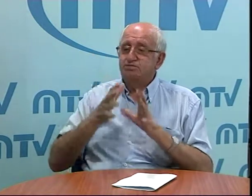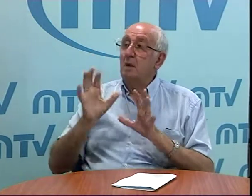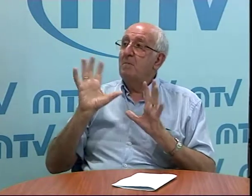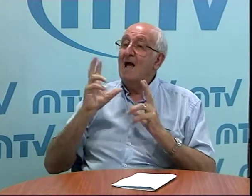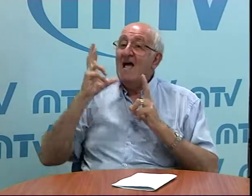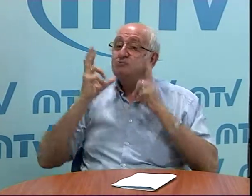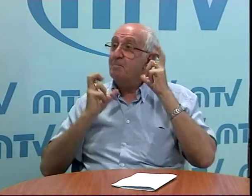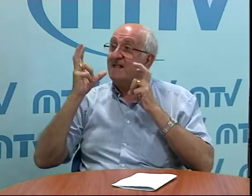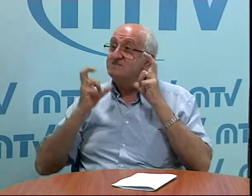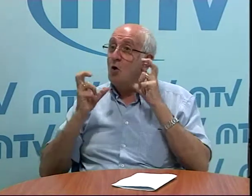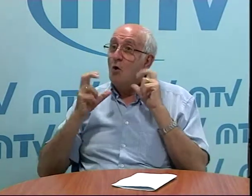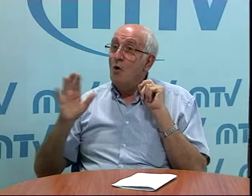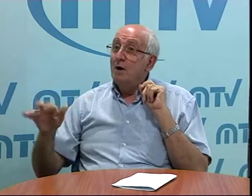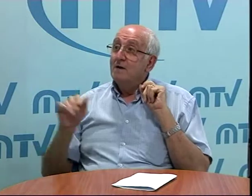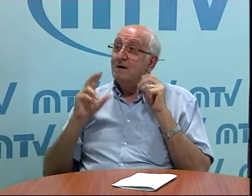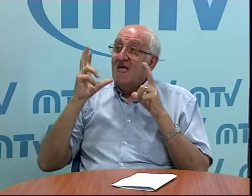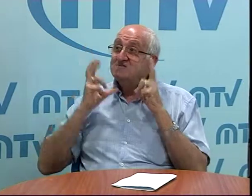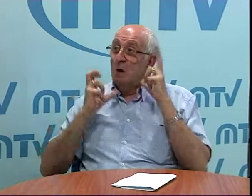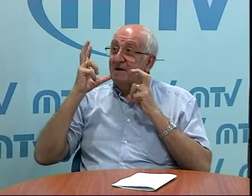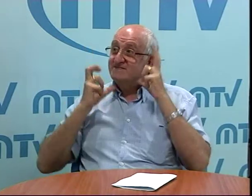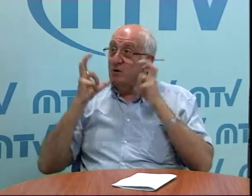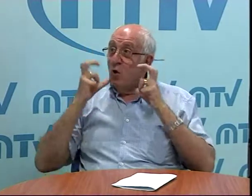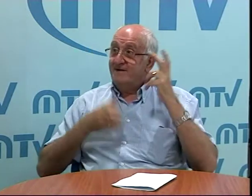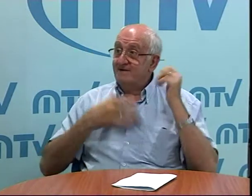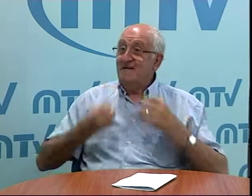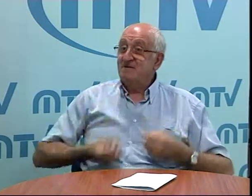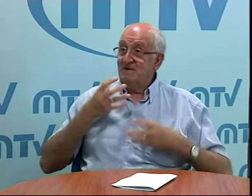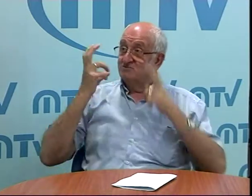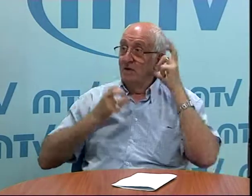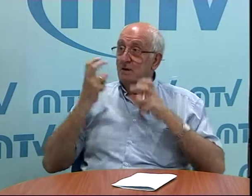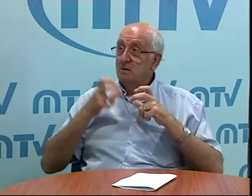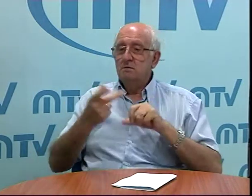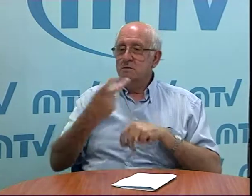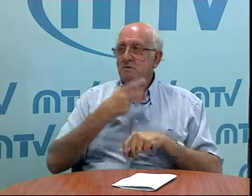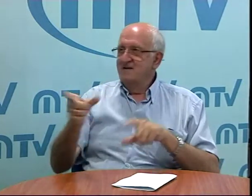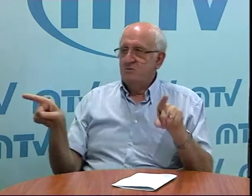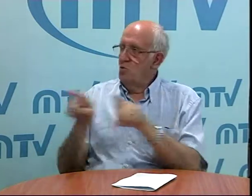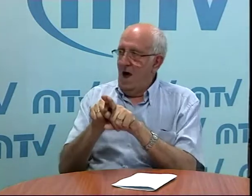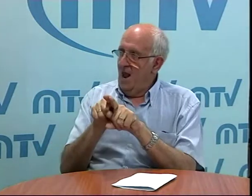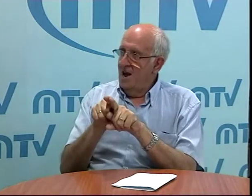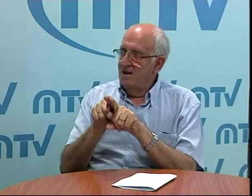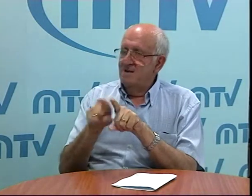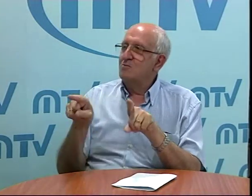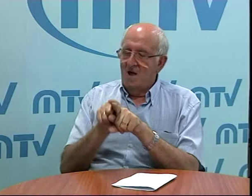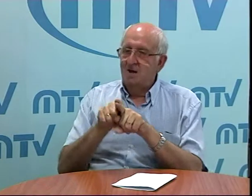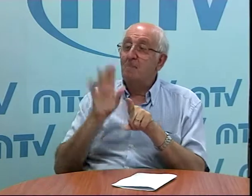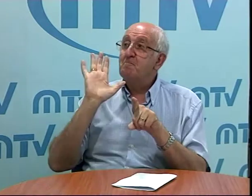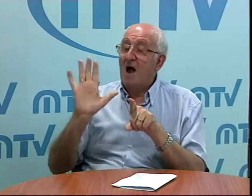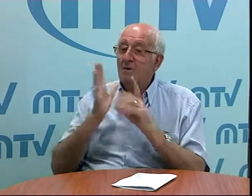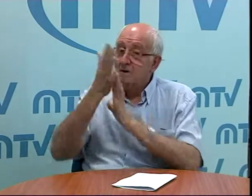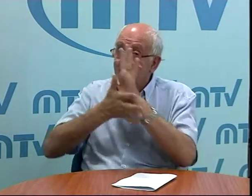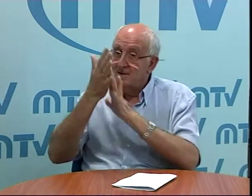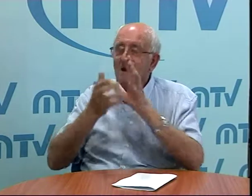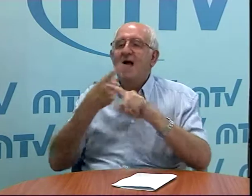que también hay que conocerlo, ¿no? Si no lo conoces, es imposible, tienes que aprenderlo. Pero ¿qué pasa? Que el sistema de signos internacional sí